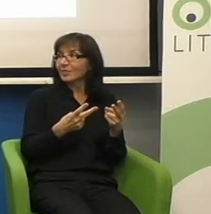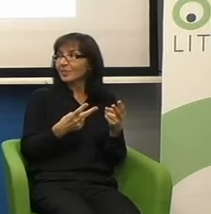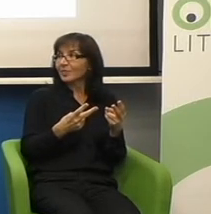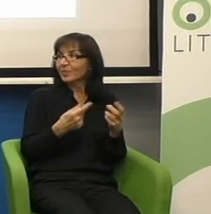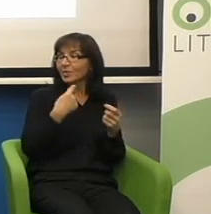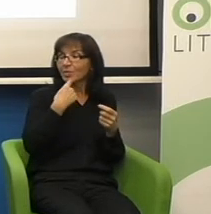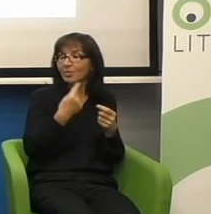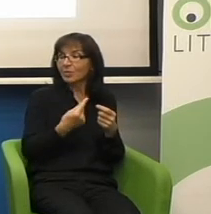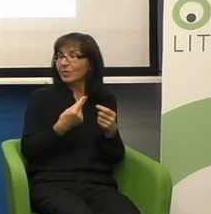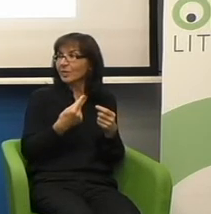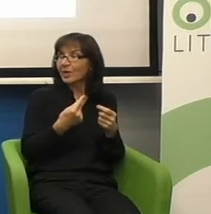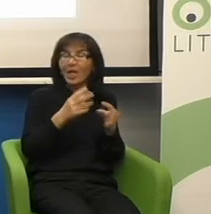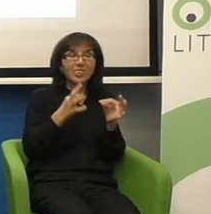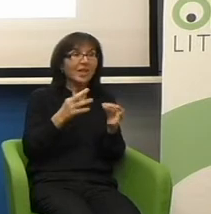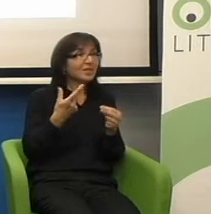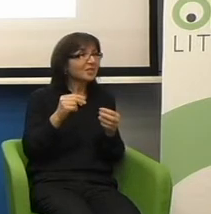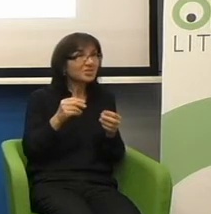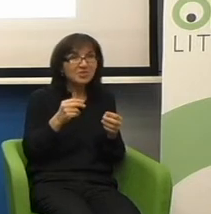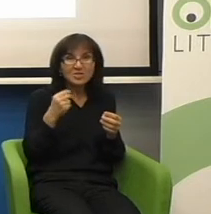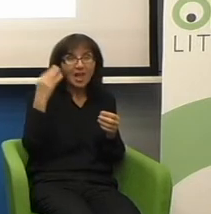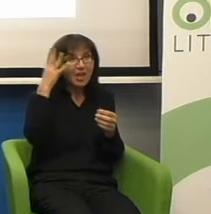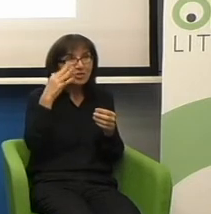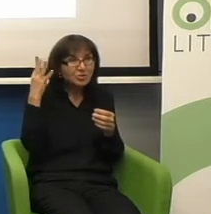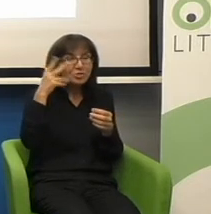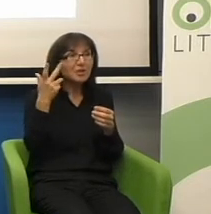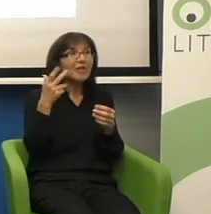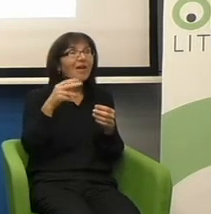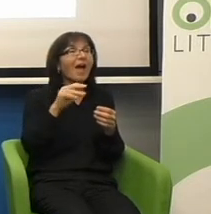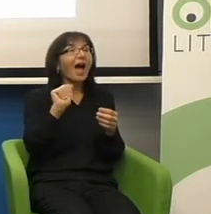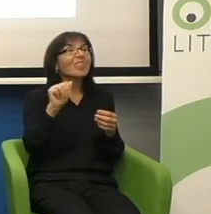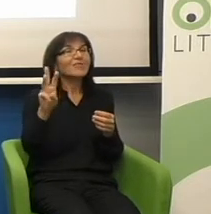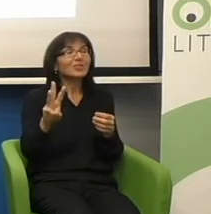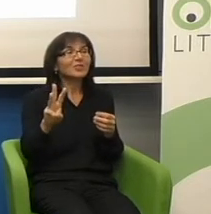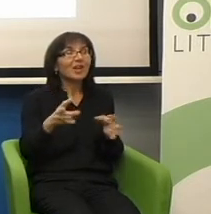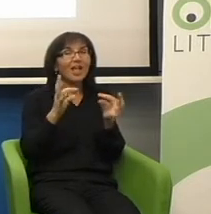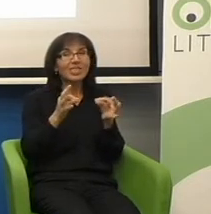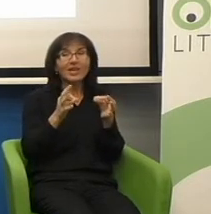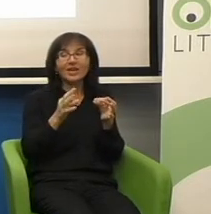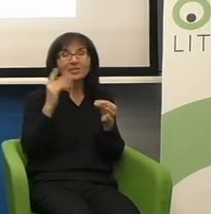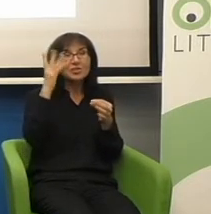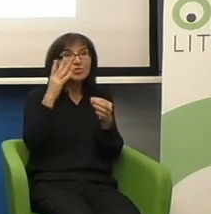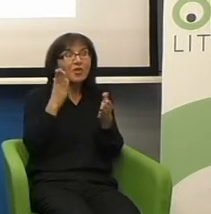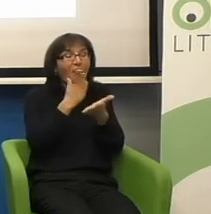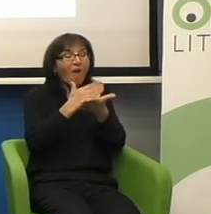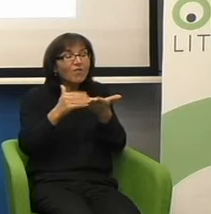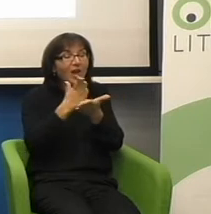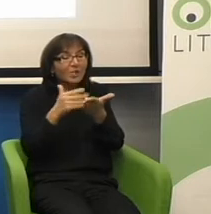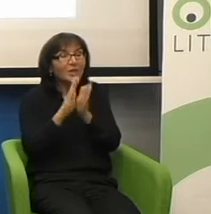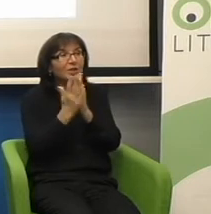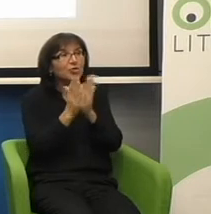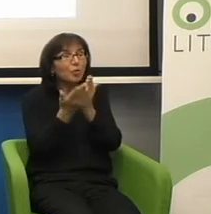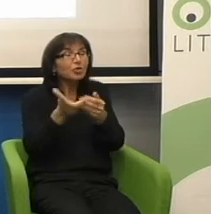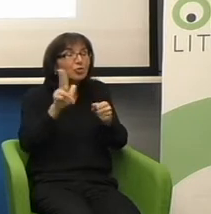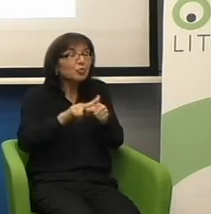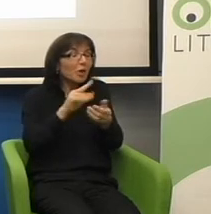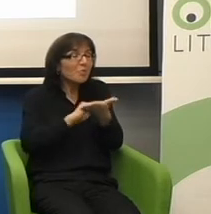to teraz może nie śni mi się Anna Walentynowicz, a teraz śnią się nam, bo rozmawiałam o tym z Markiem, fragmenty książki, które piszemy, więc chyba jest